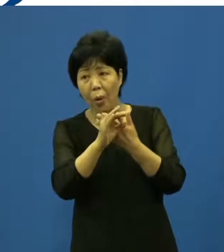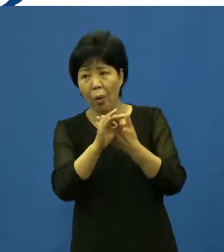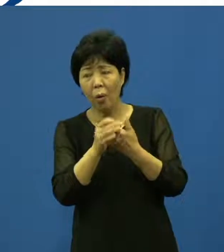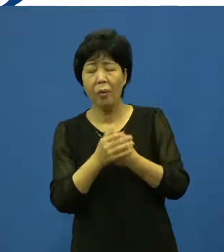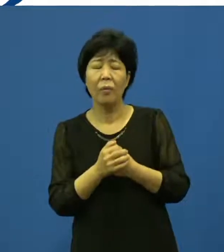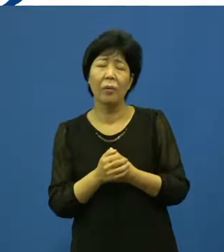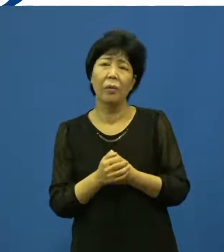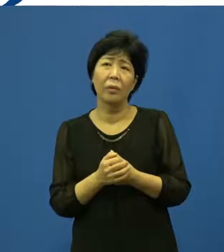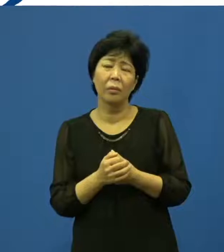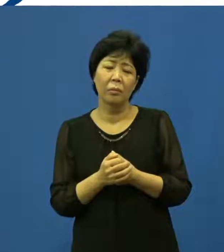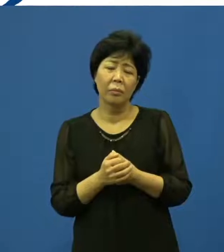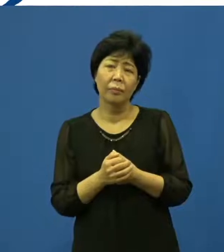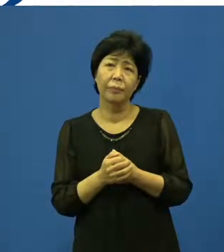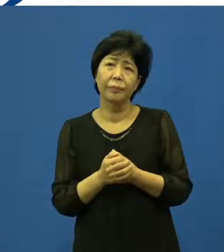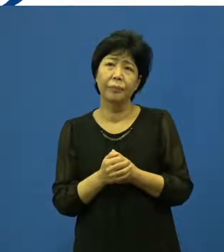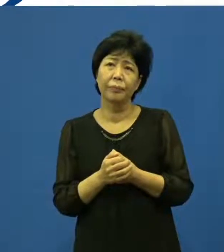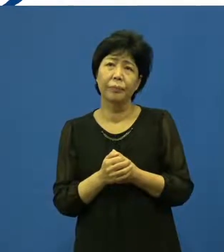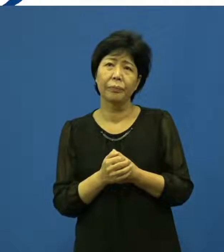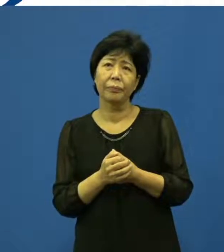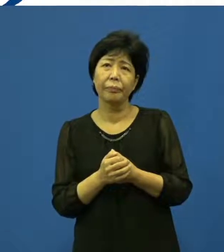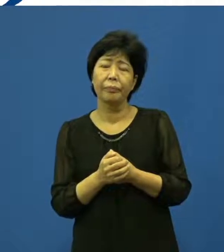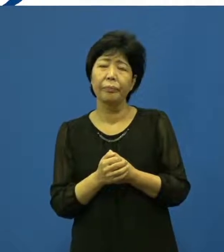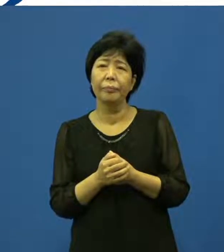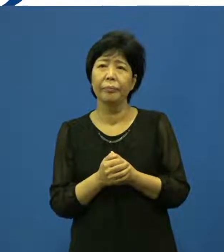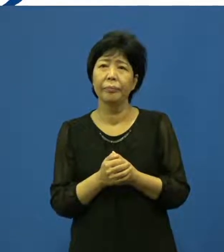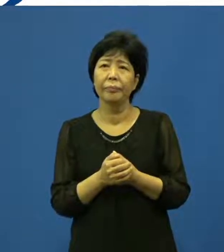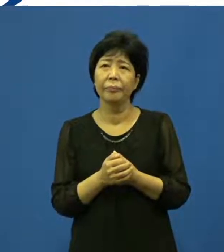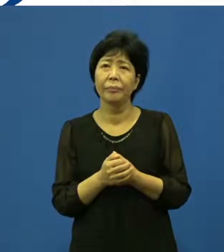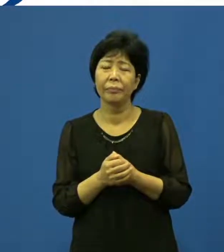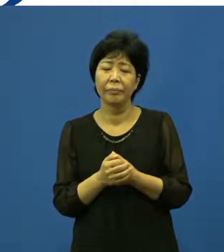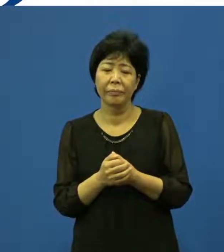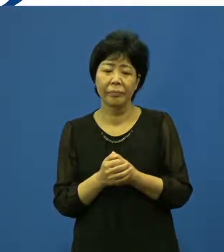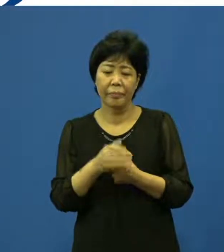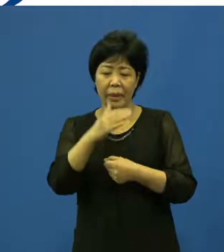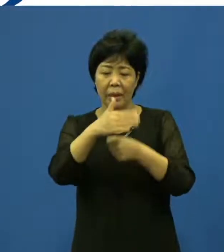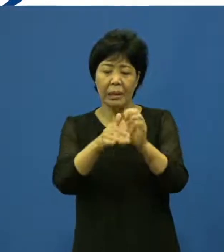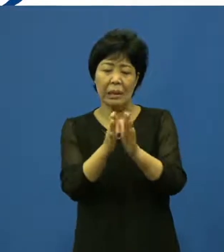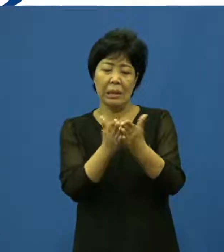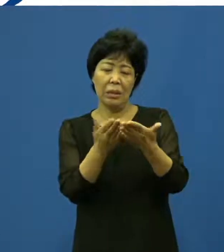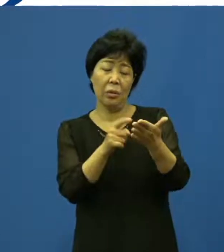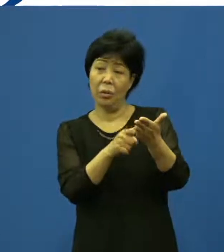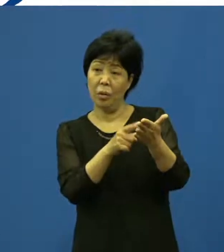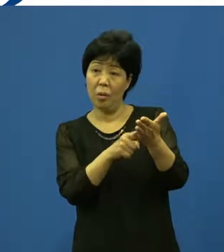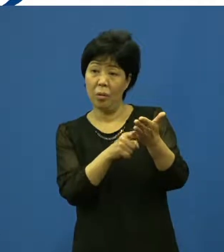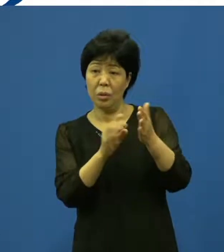인류적으로도 세상을 그렇게 평가하지 않을지 모르지만 우리가 성경을 보면